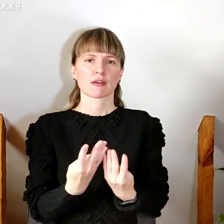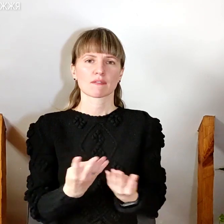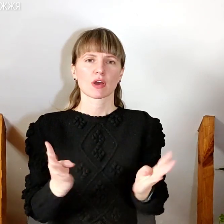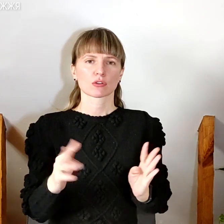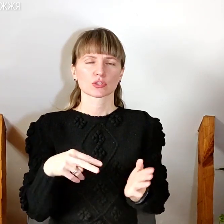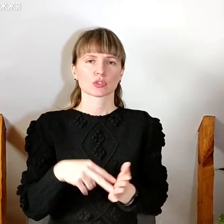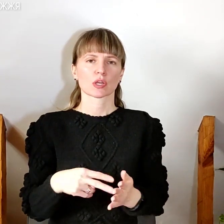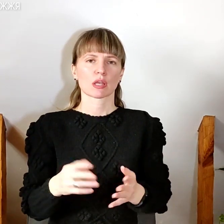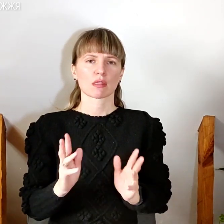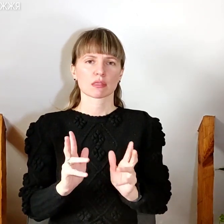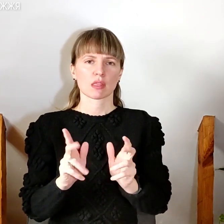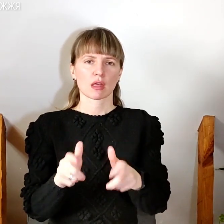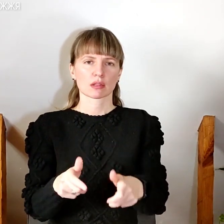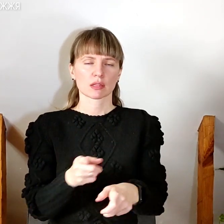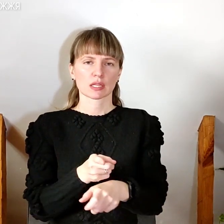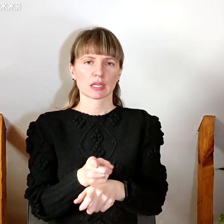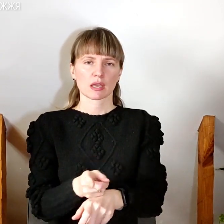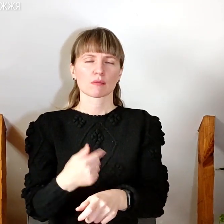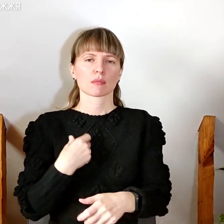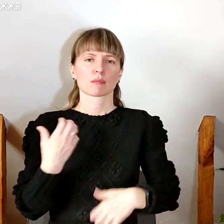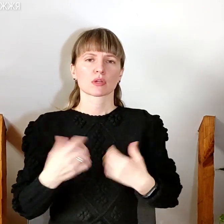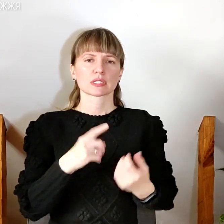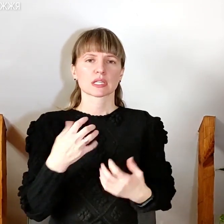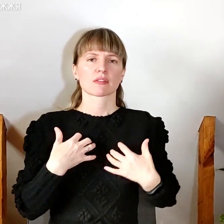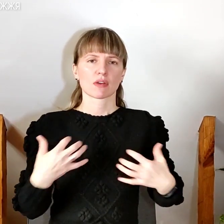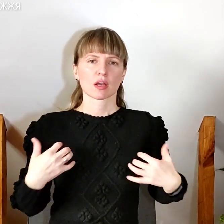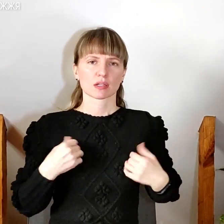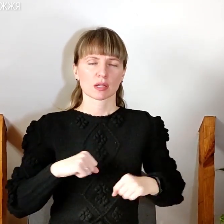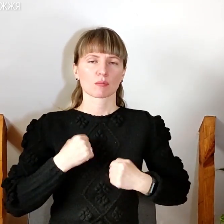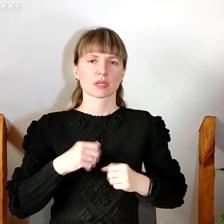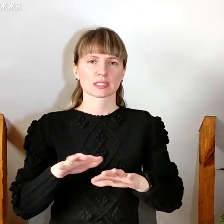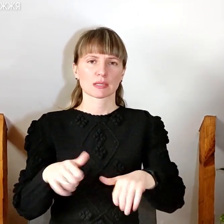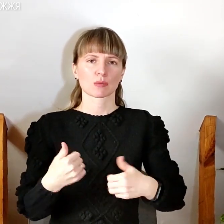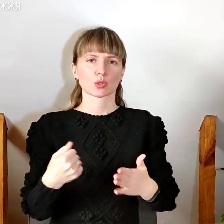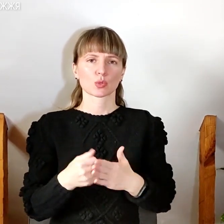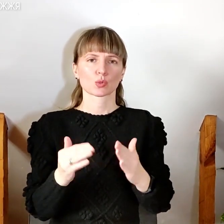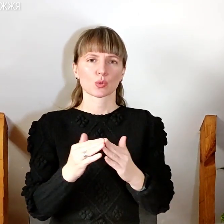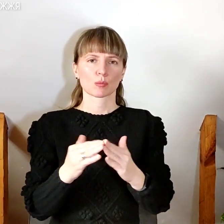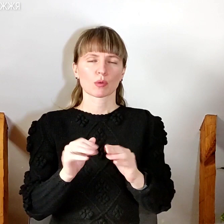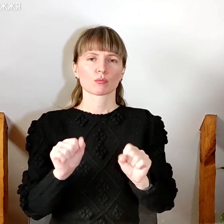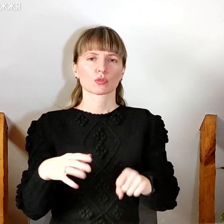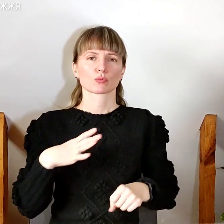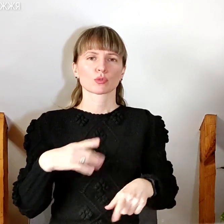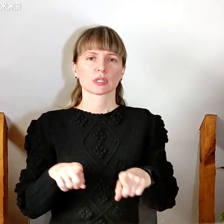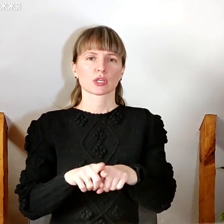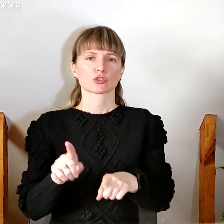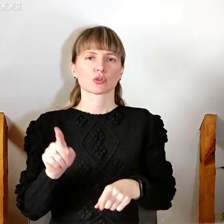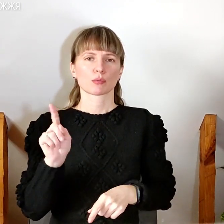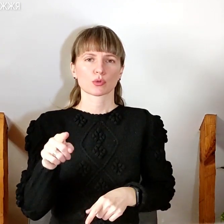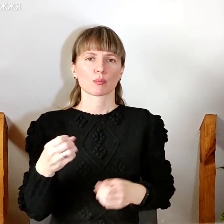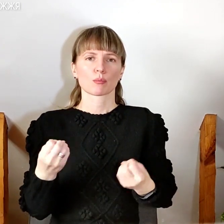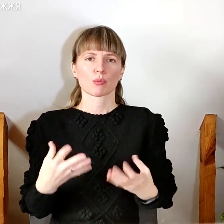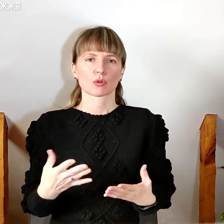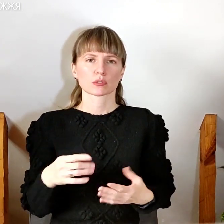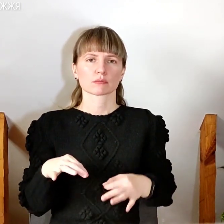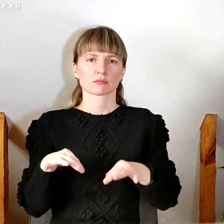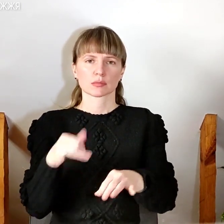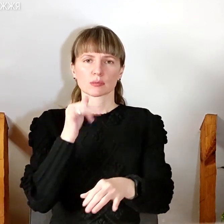Ми хвилюємо за наших тварин та намагаємося їх звідти забрати до своїх домівок. Бо може бути таке, що ми туди просто не доберемось, щоб їх